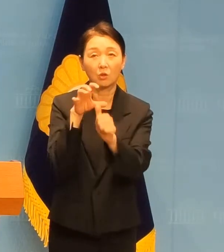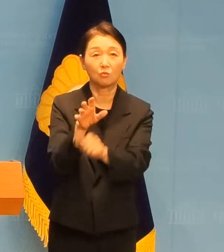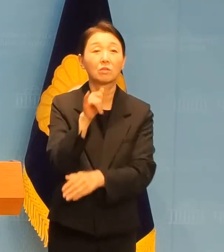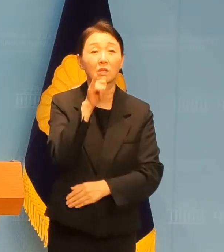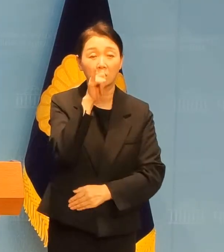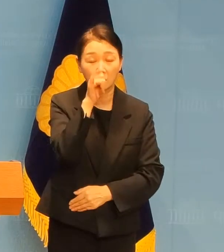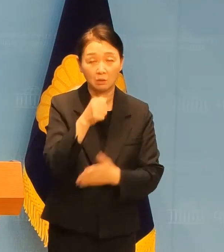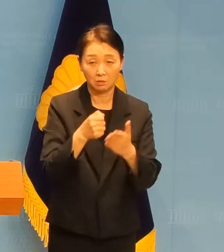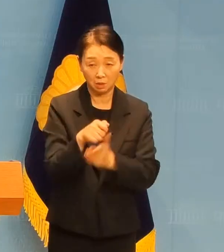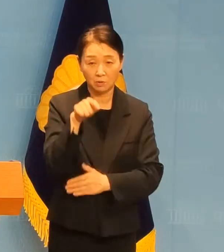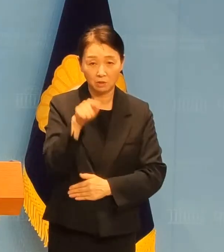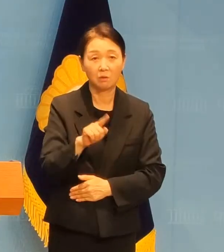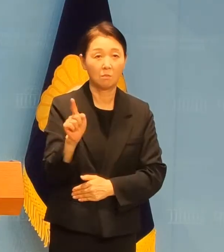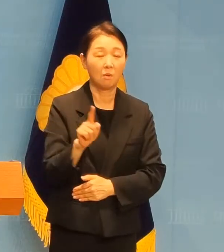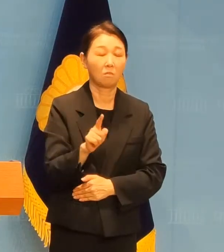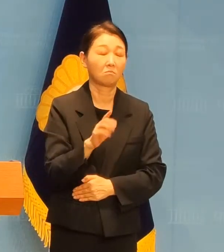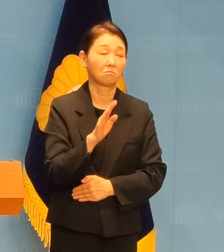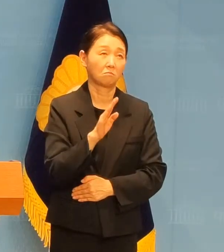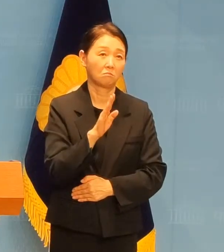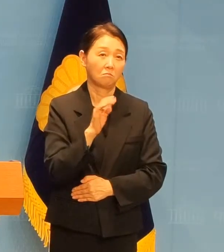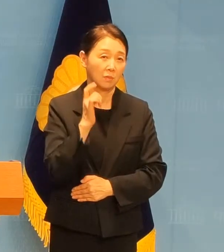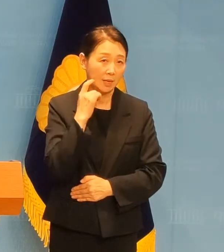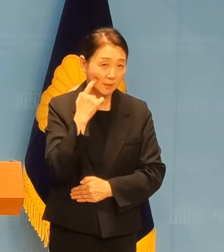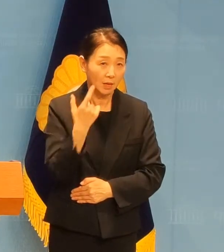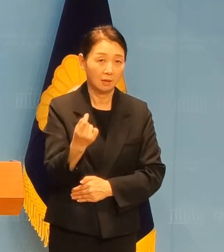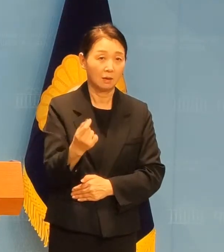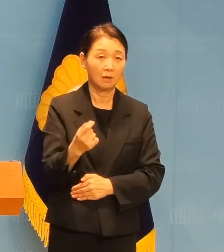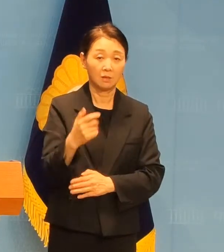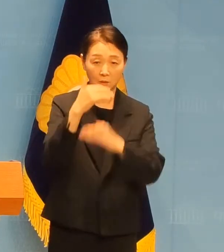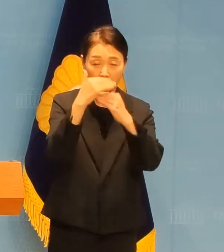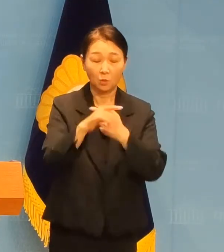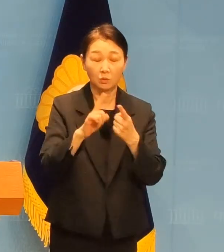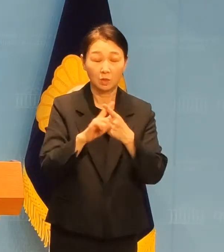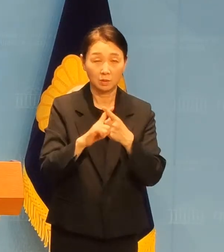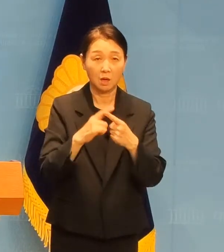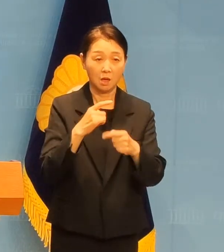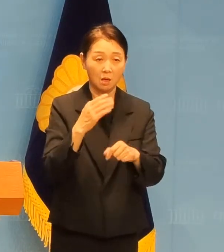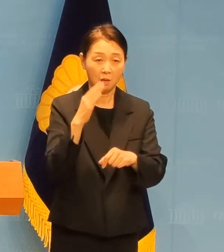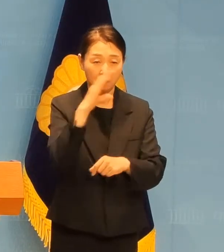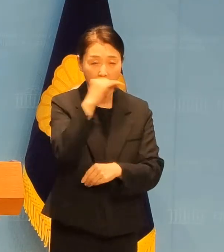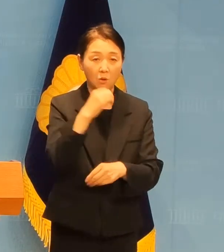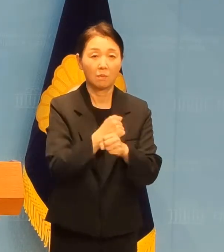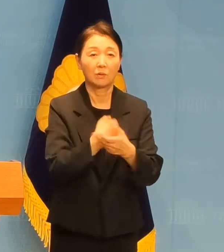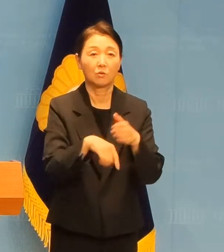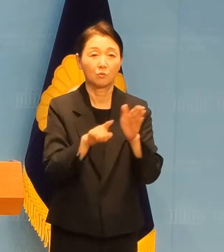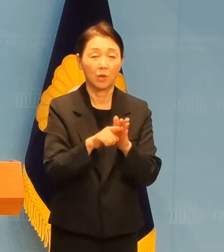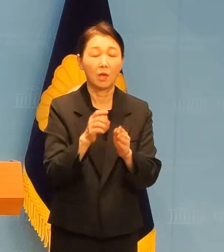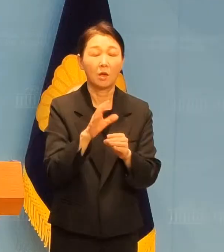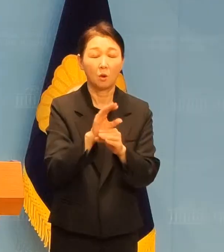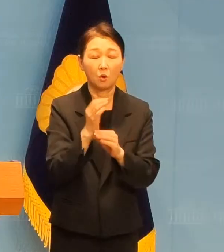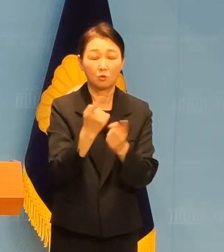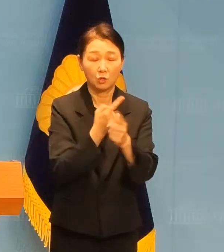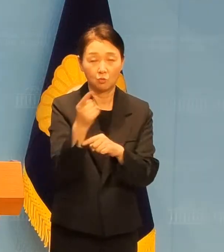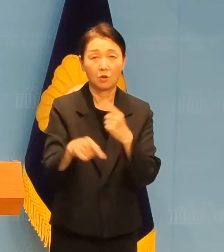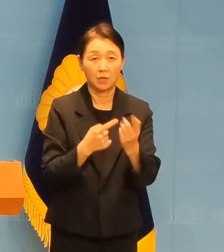만큼 이는 사실과 다릅니다. 이에 해당 보도의 허위를 바로잡기 위해 언론중재위원회에 제소했습니다.